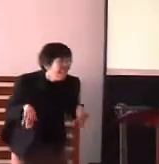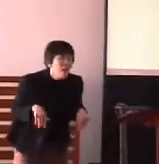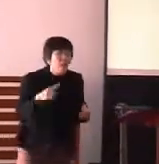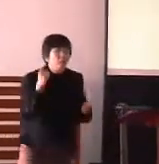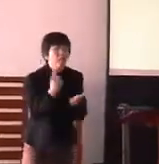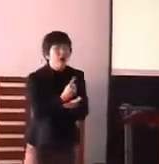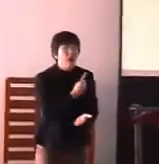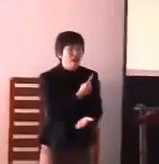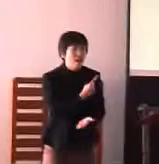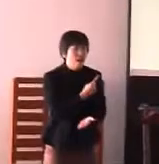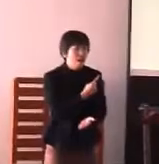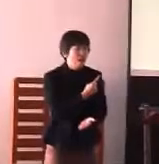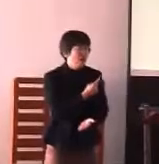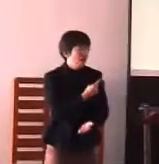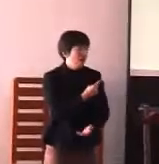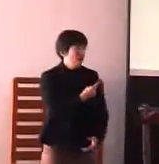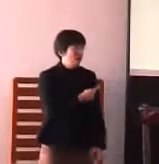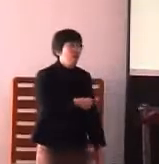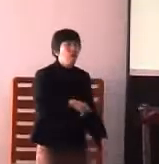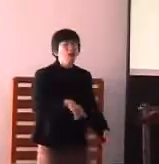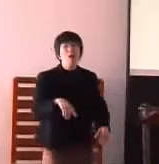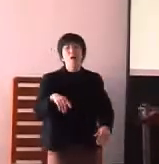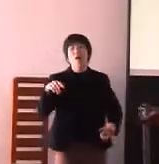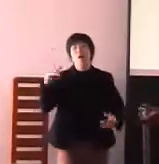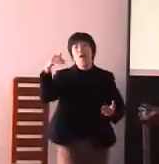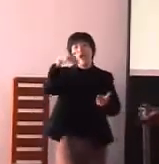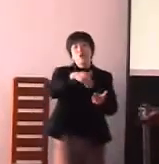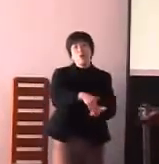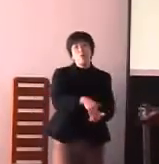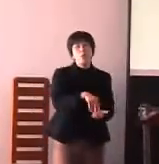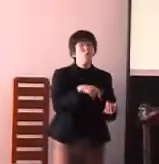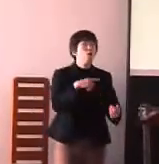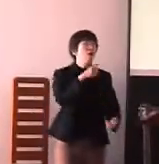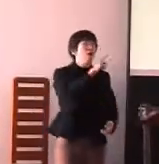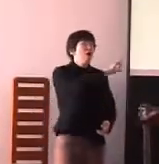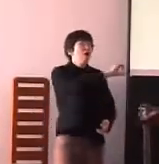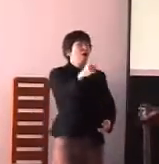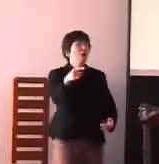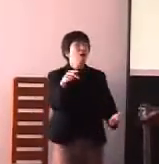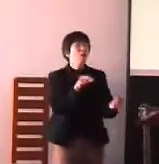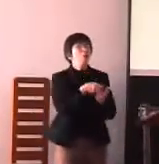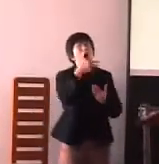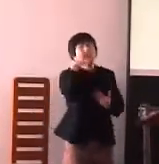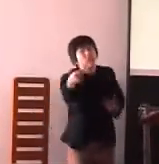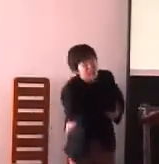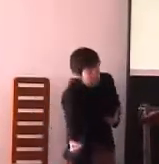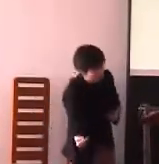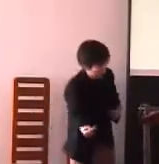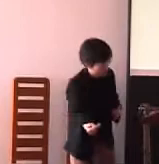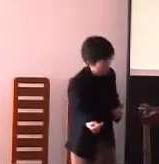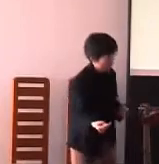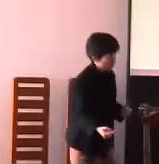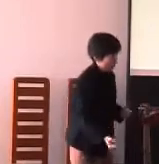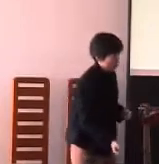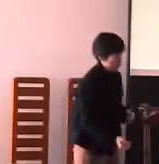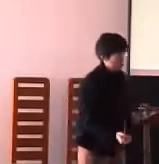う本当につまずいて神様から離れていくさ